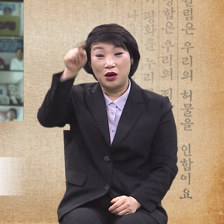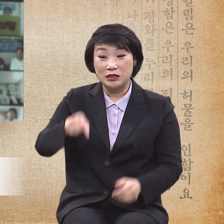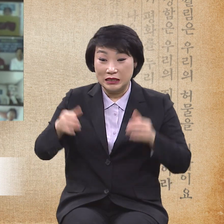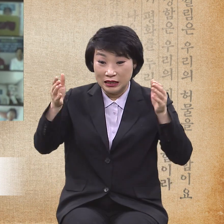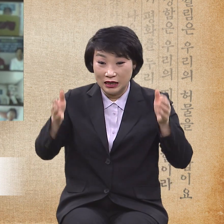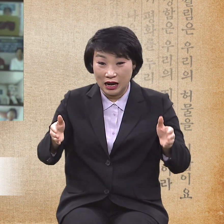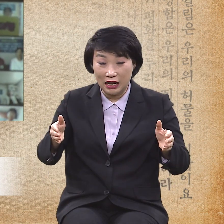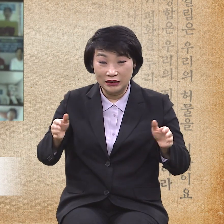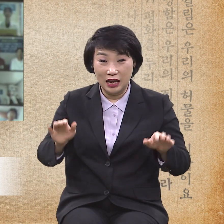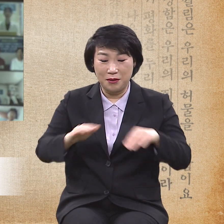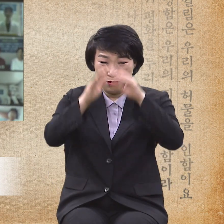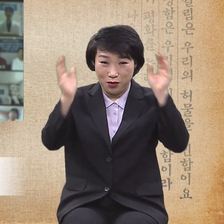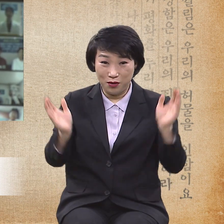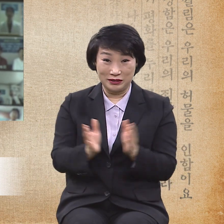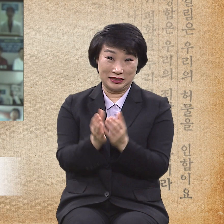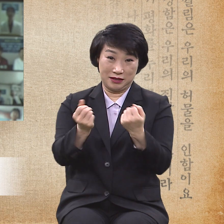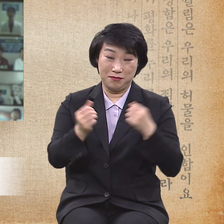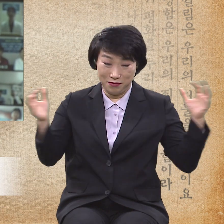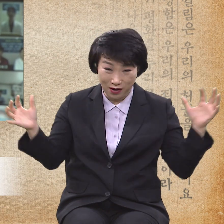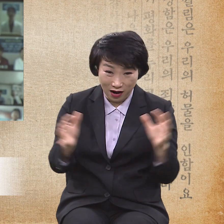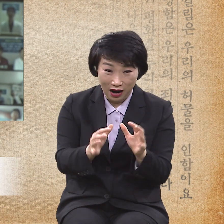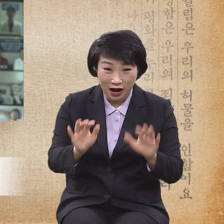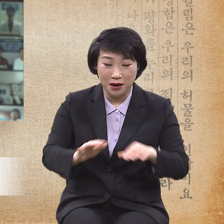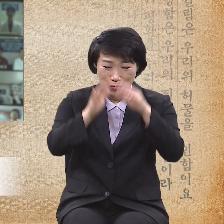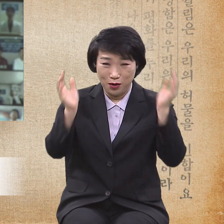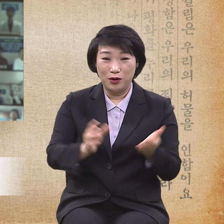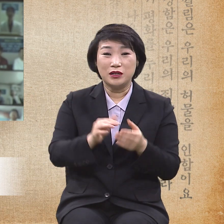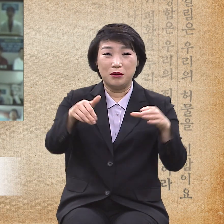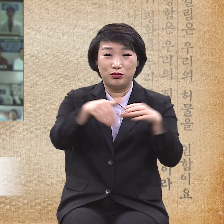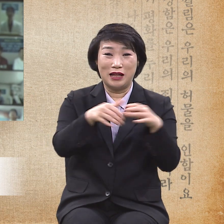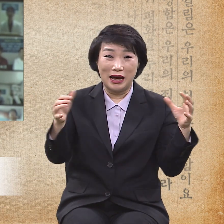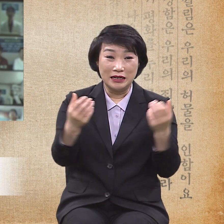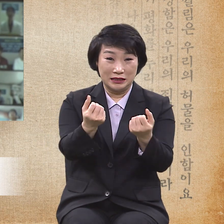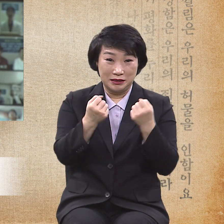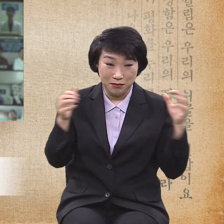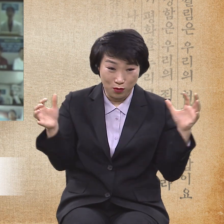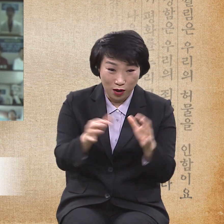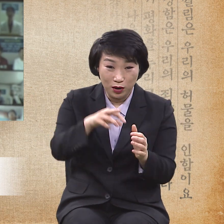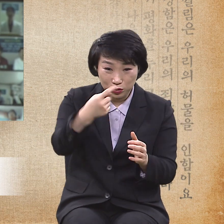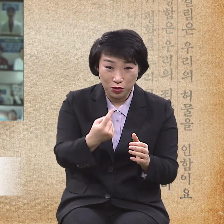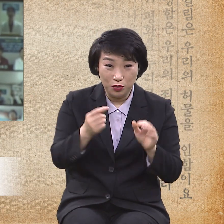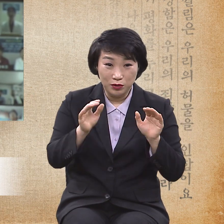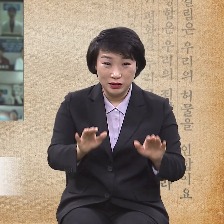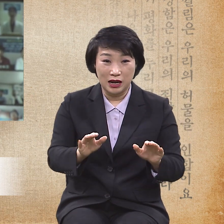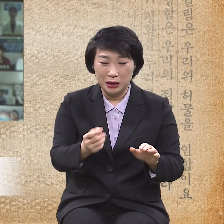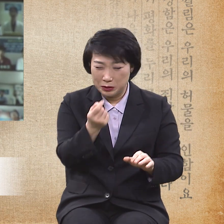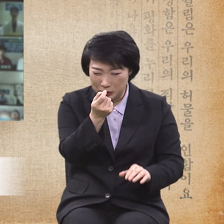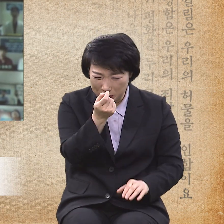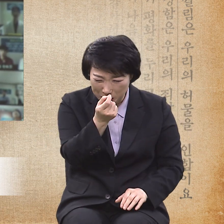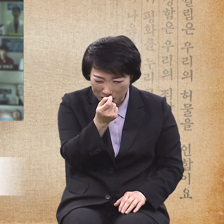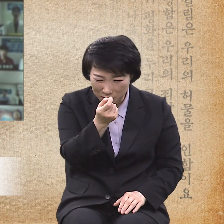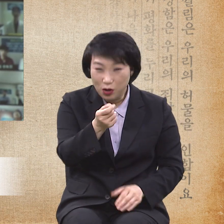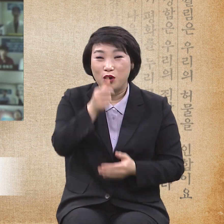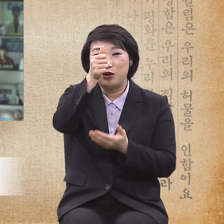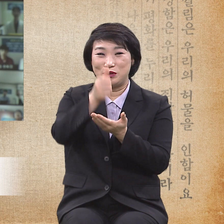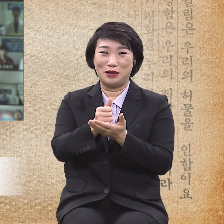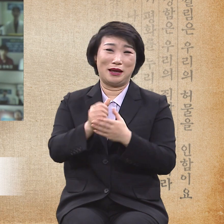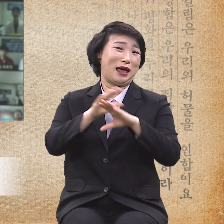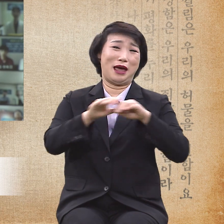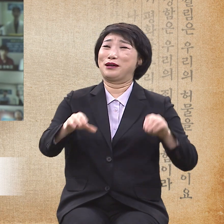천지간의 모든 힘을 다 합치고 모든 문명의 힘을 다 합쳐도 더러 많은 죄